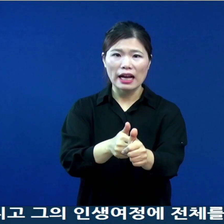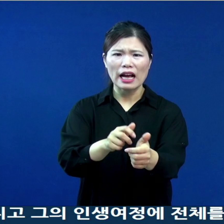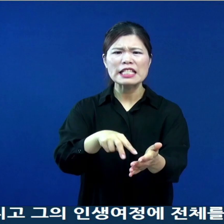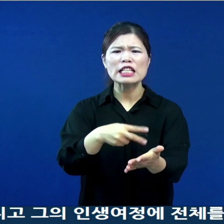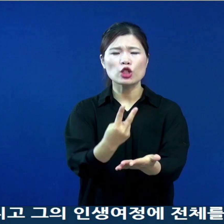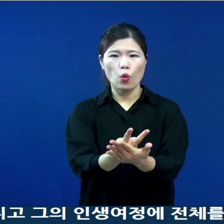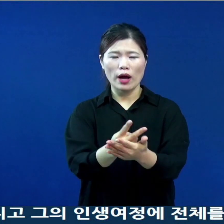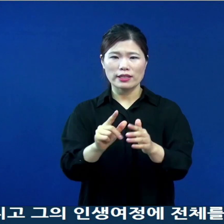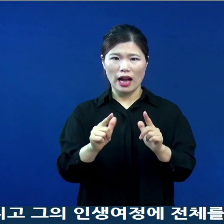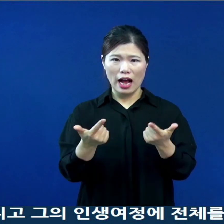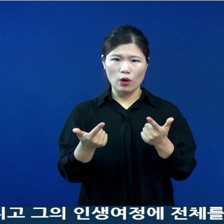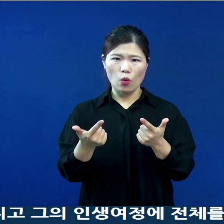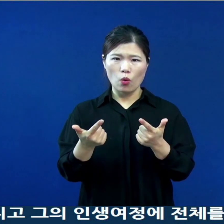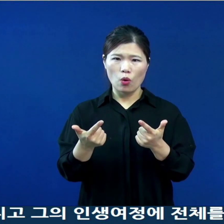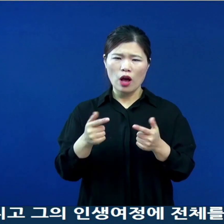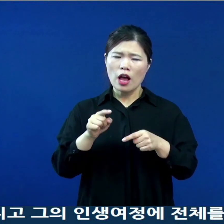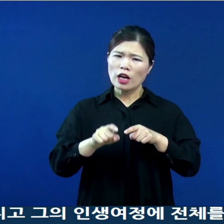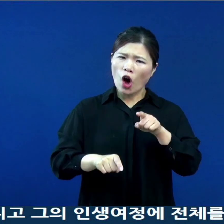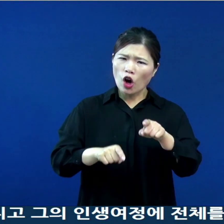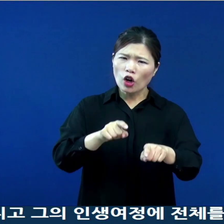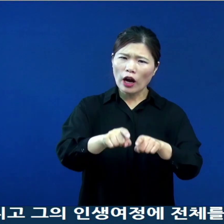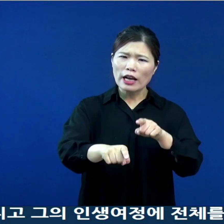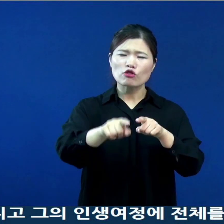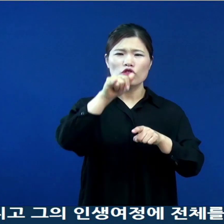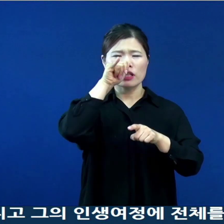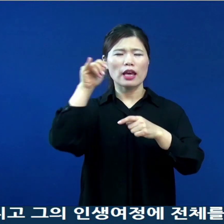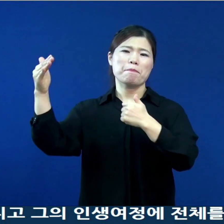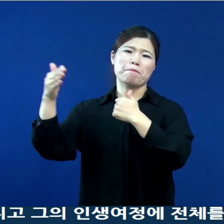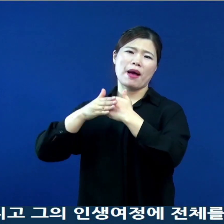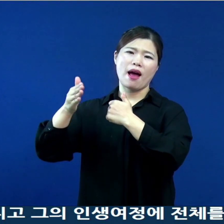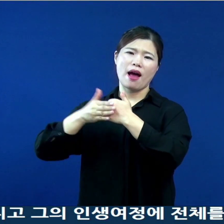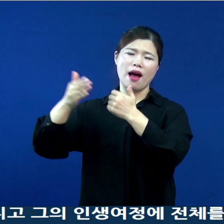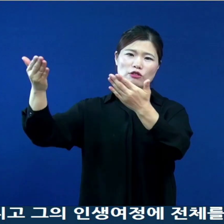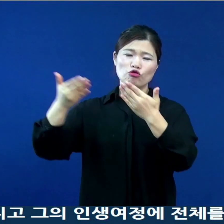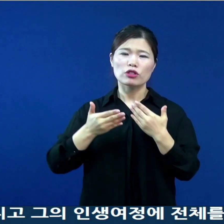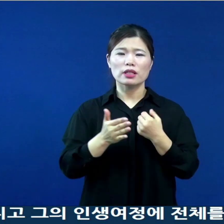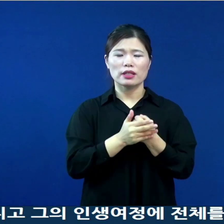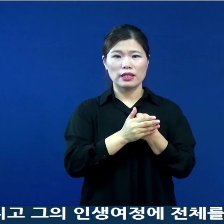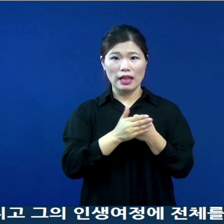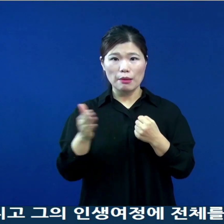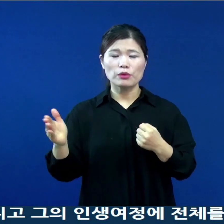실족하지 않고 걸어갈 수 있도록 하나님이 해주시기 때문에 이것이